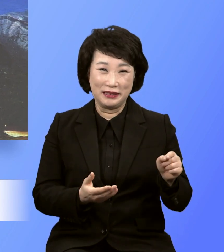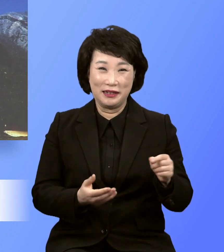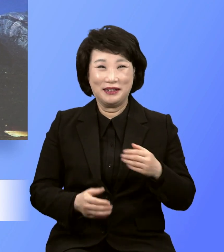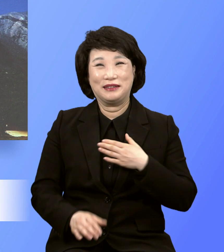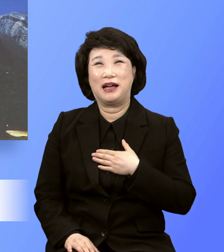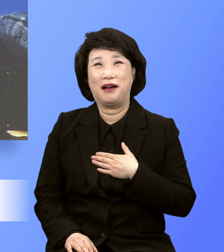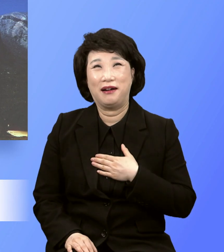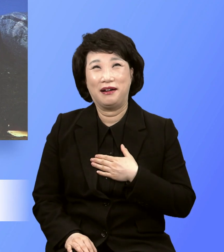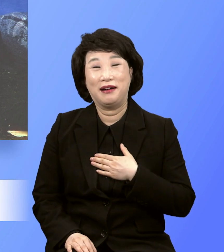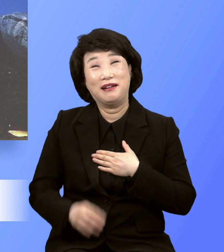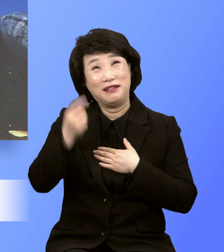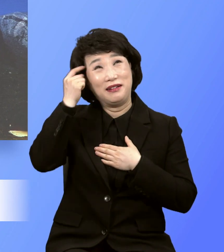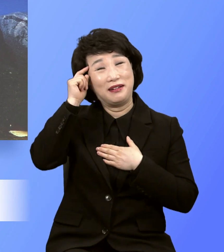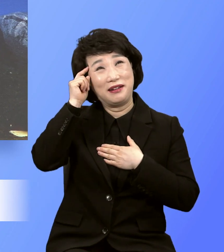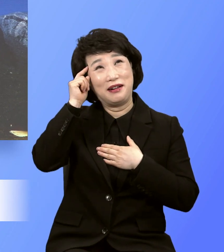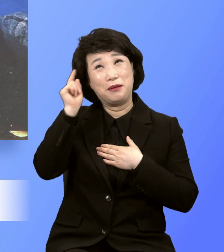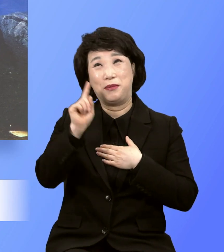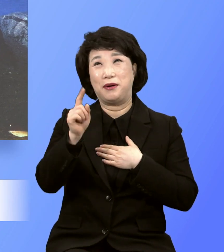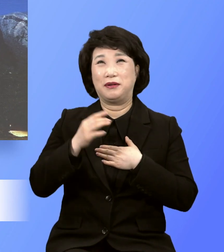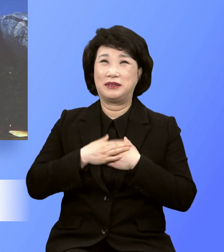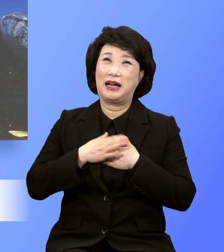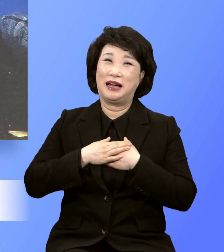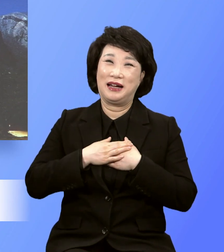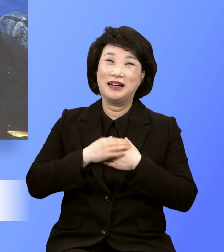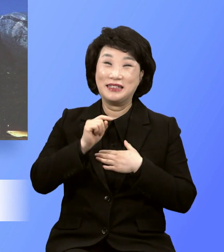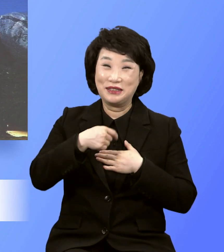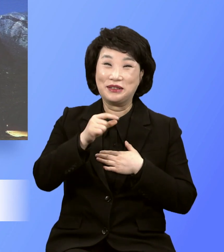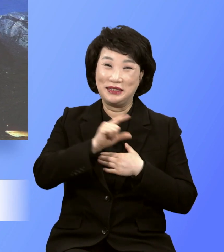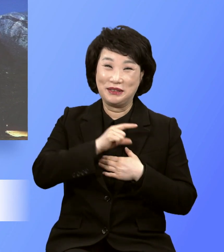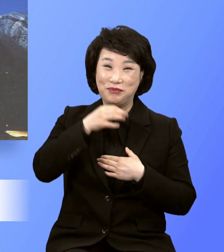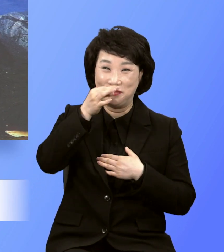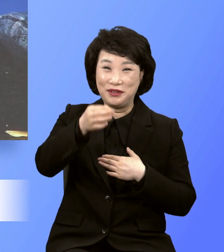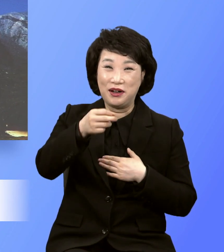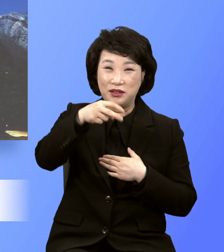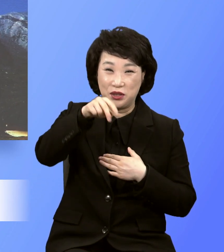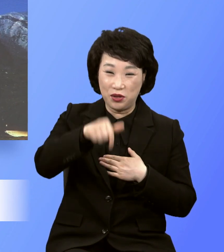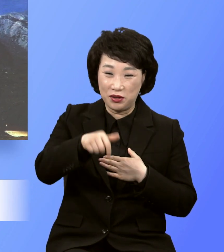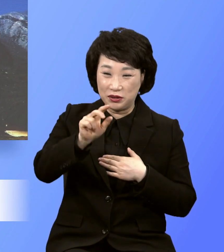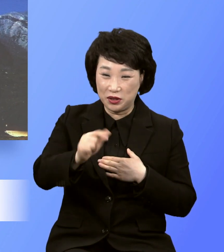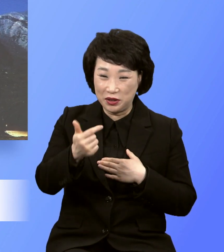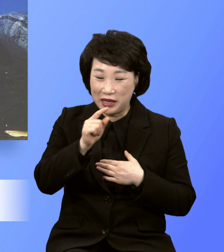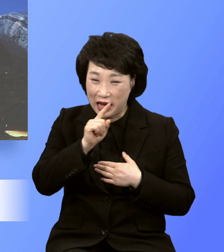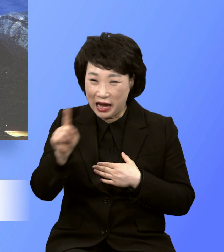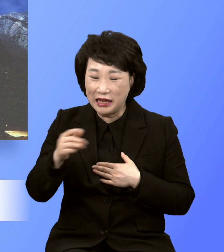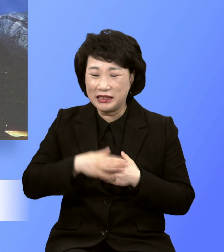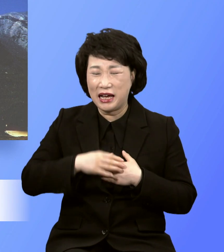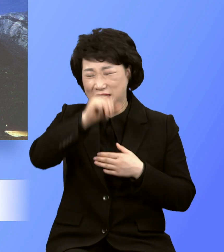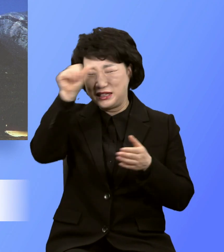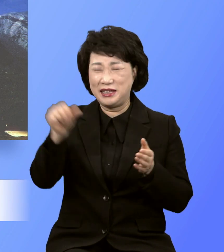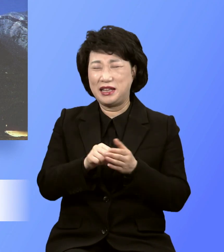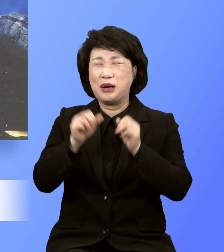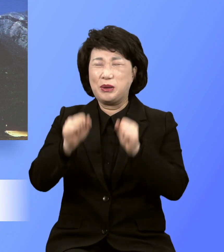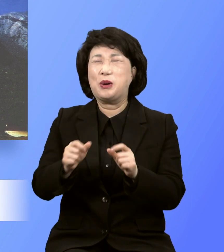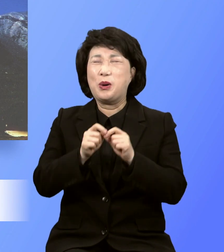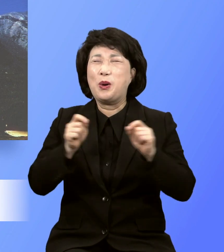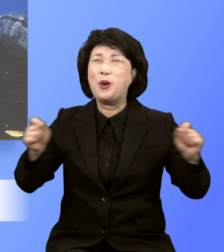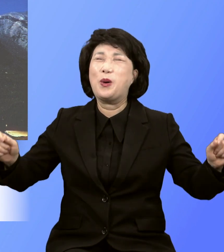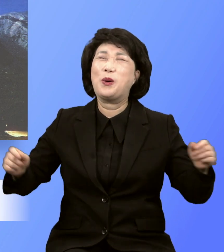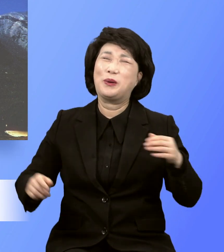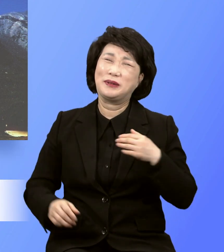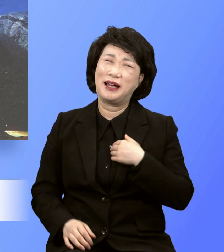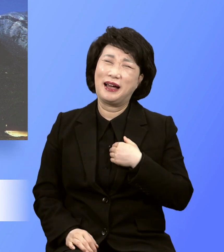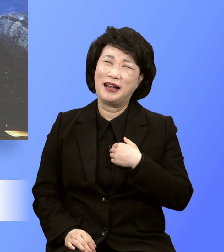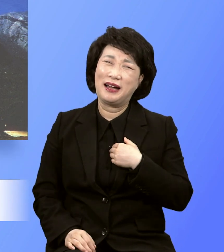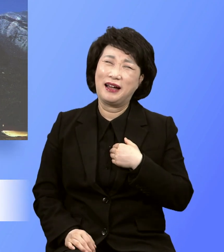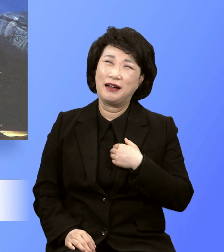저도 그런 생각을 해봐요. 석전아, 넌 인생을 얼마나 많이 살았냐.